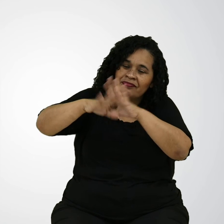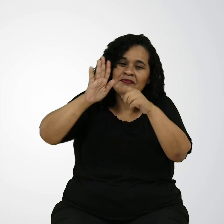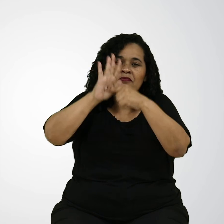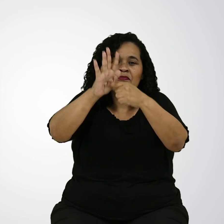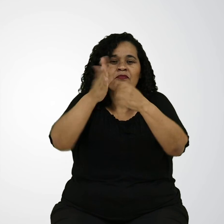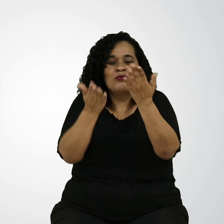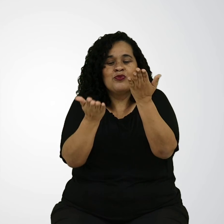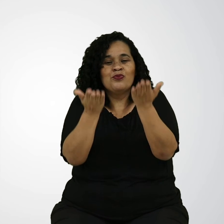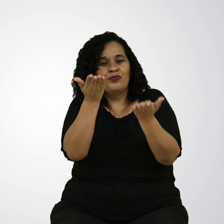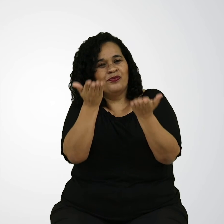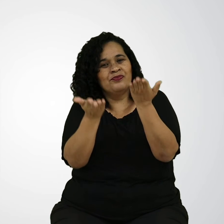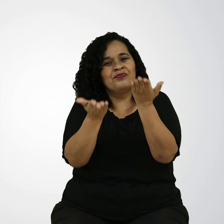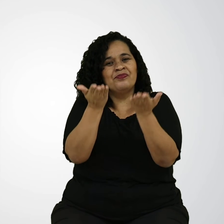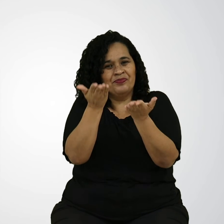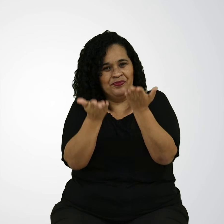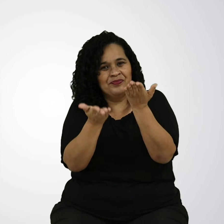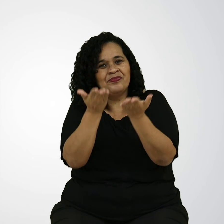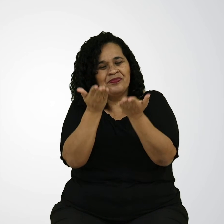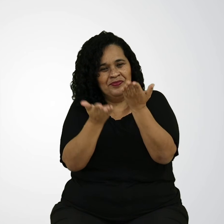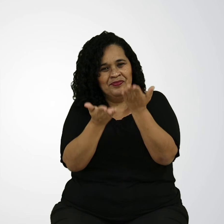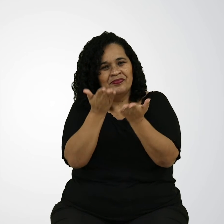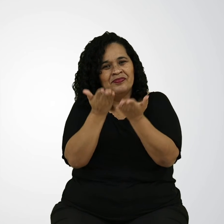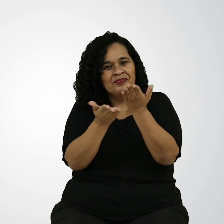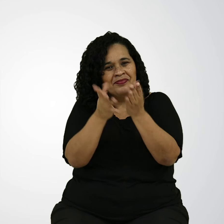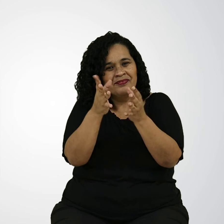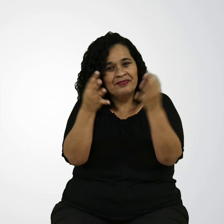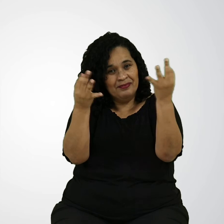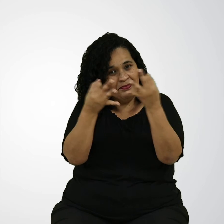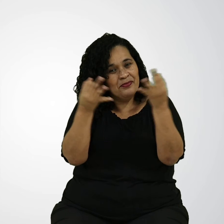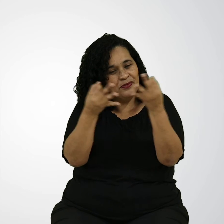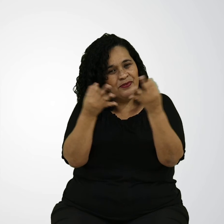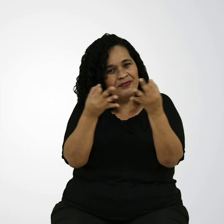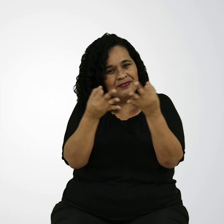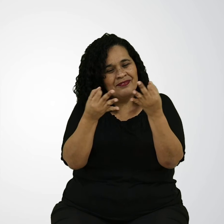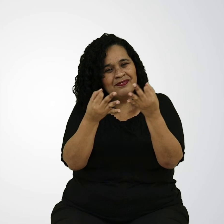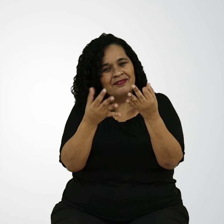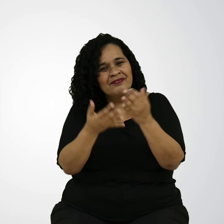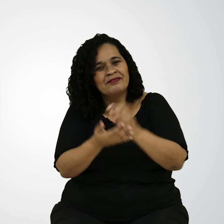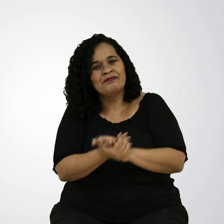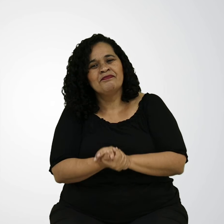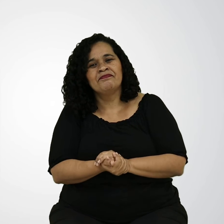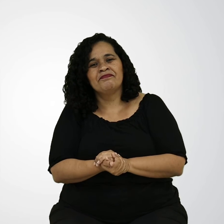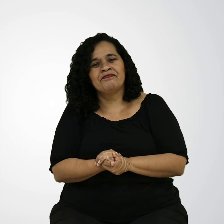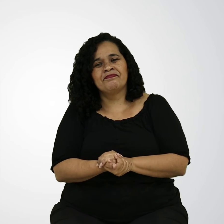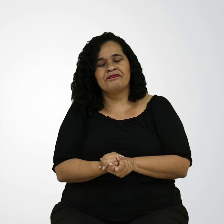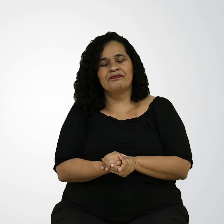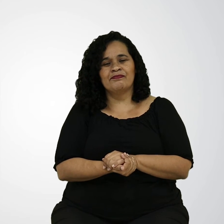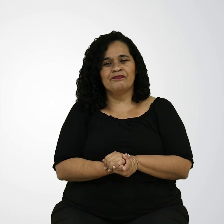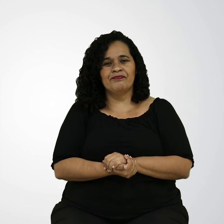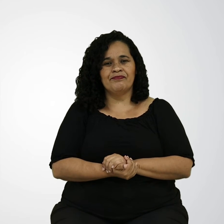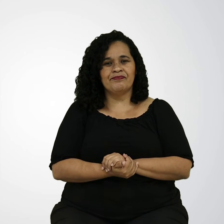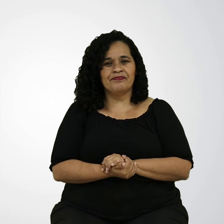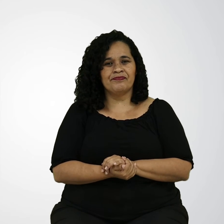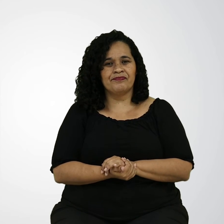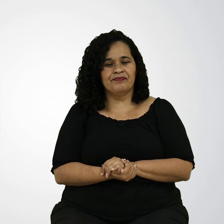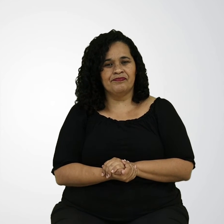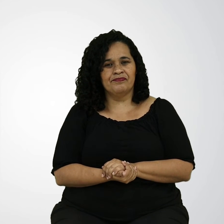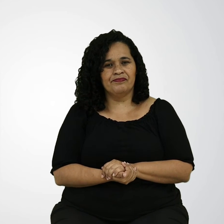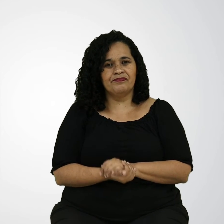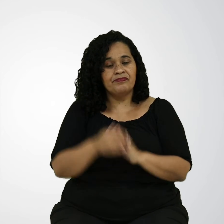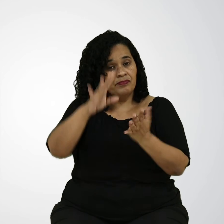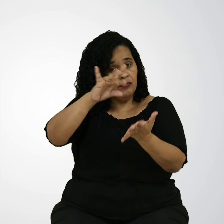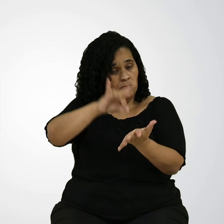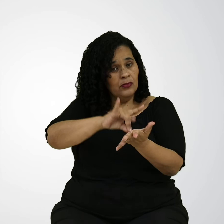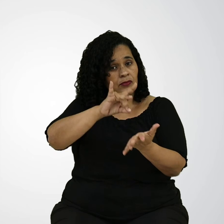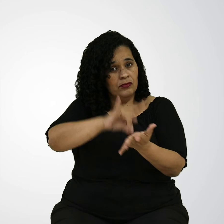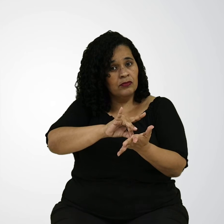ter um equilíbrio, não pode nem passar, nem sobressair, nem faltar. Né? Exatamente. É com